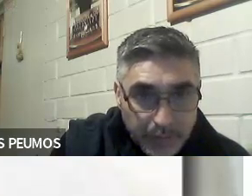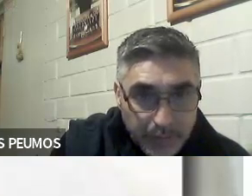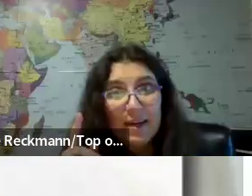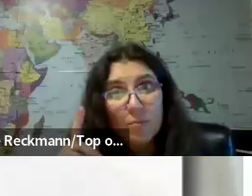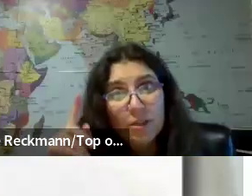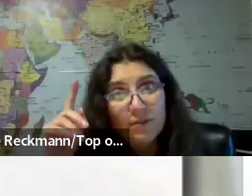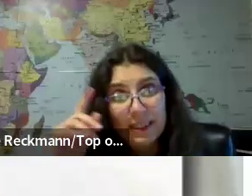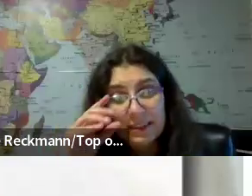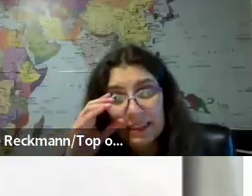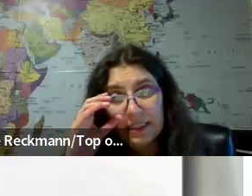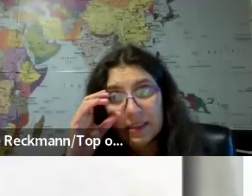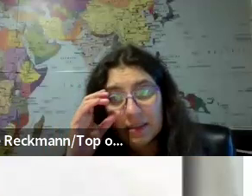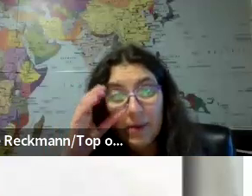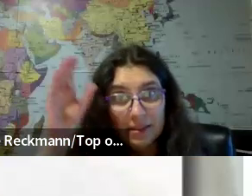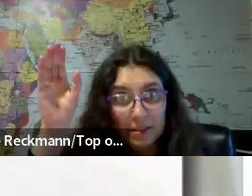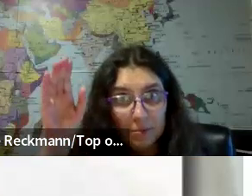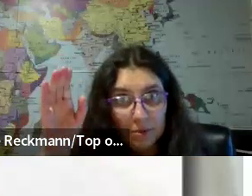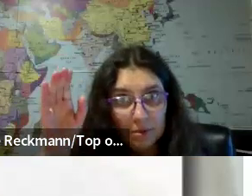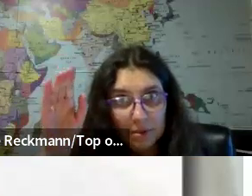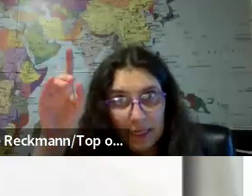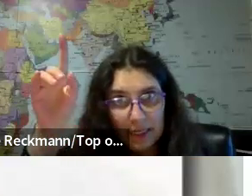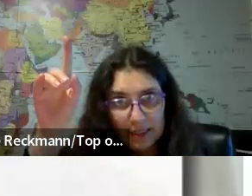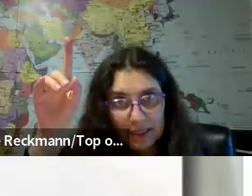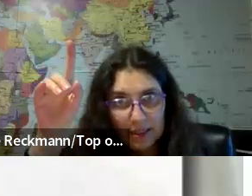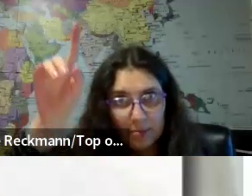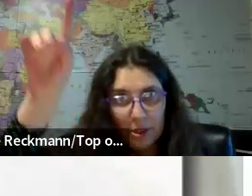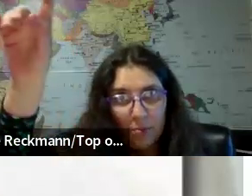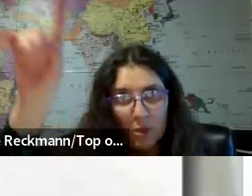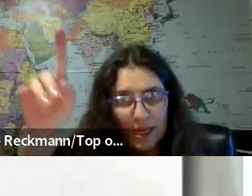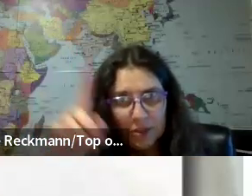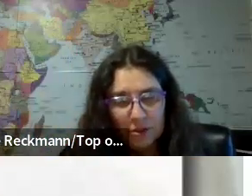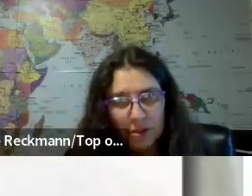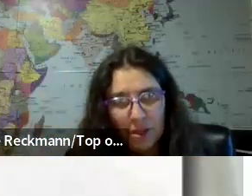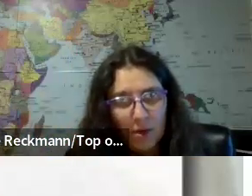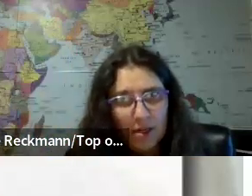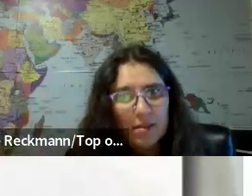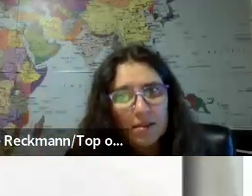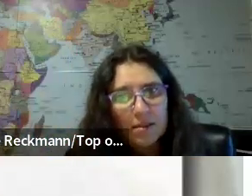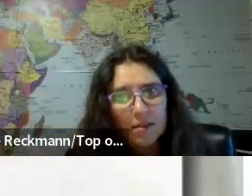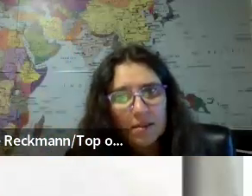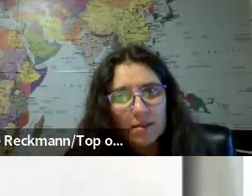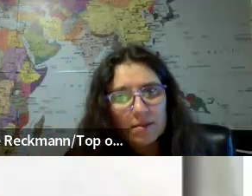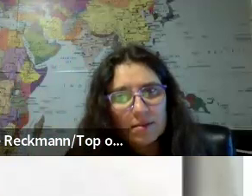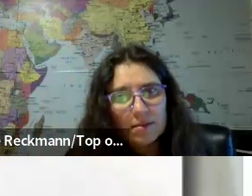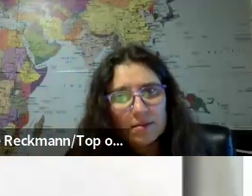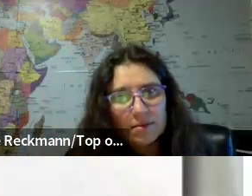Bueno, debiera estar a 1,20 m máximo de alcance, pero es muy alto igual.